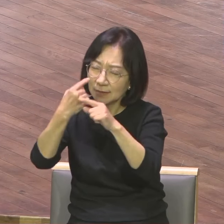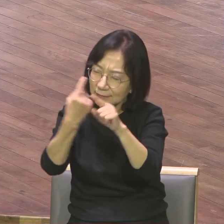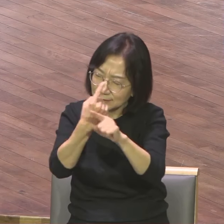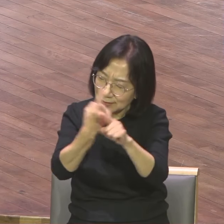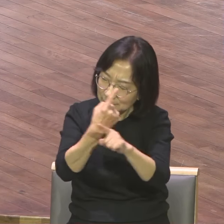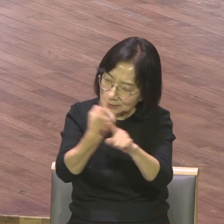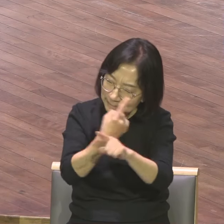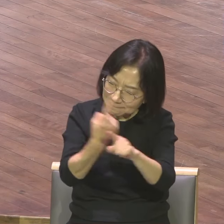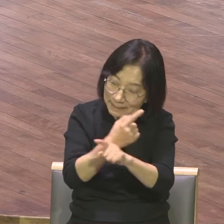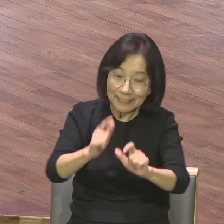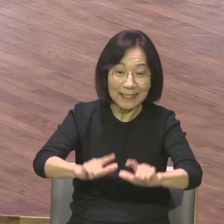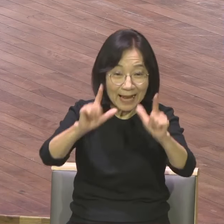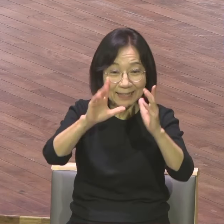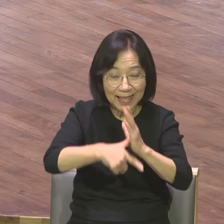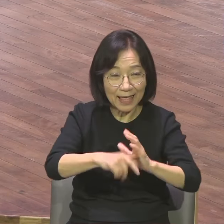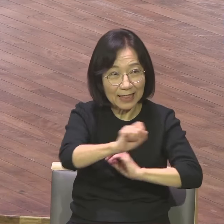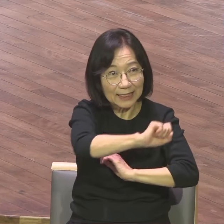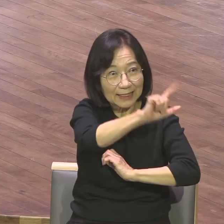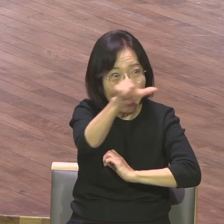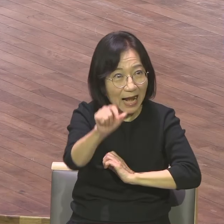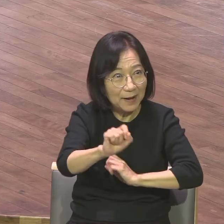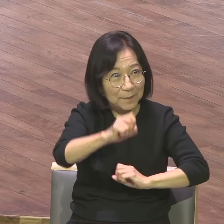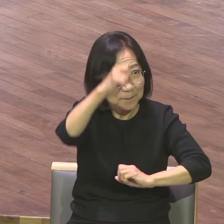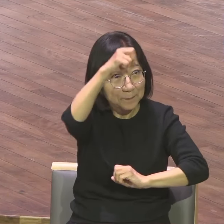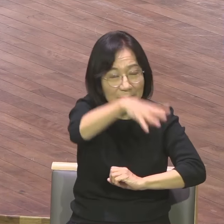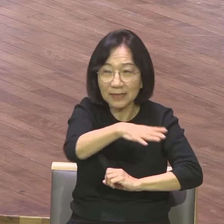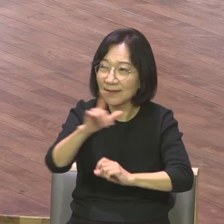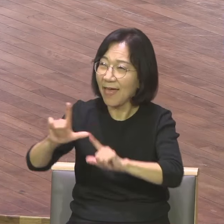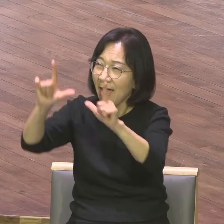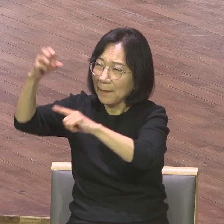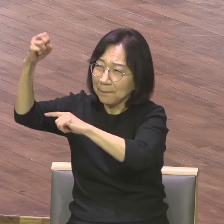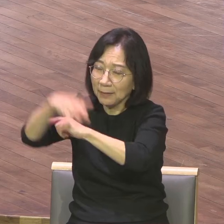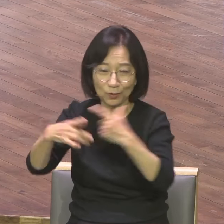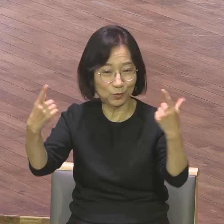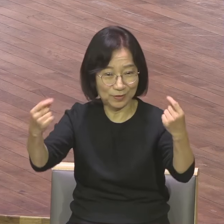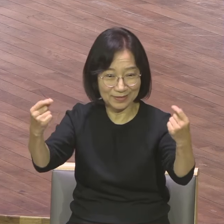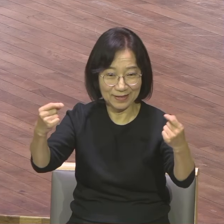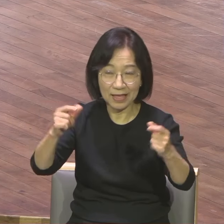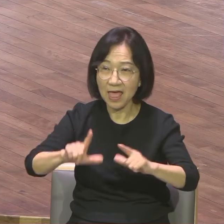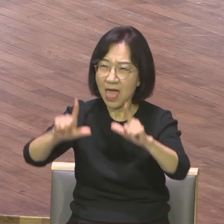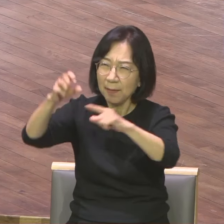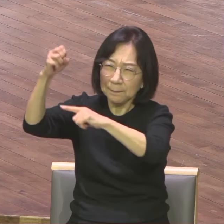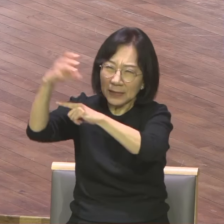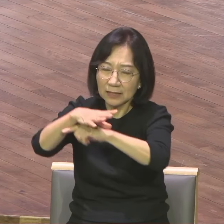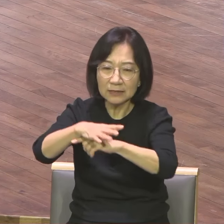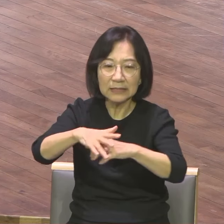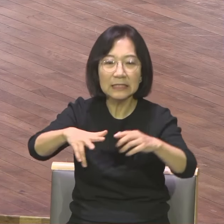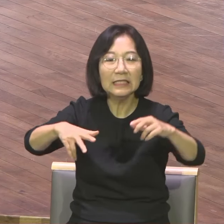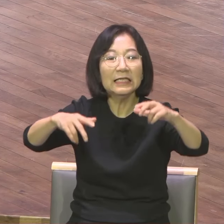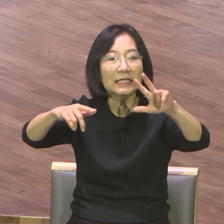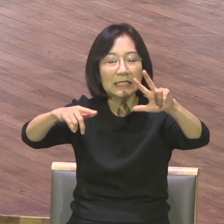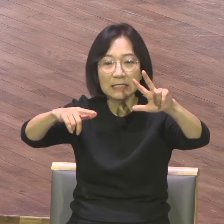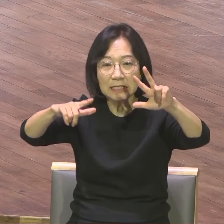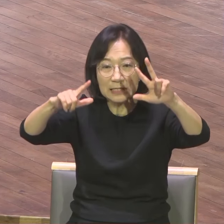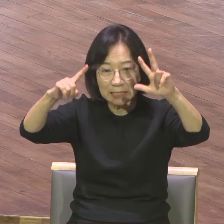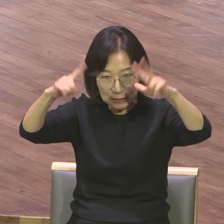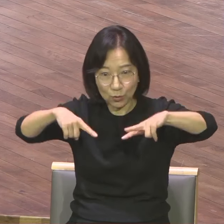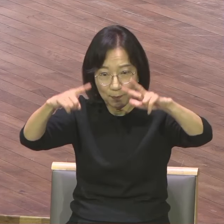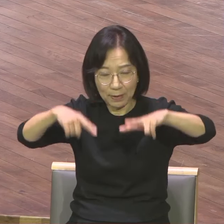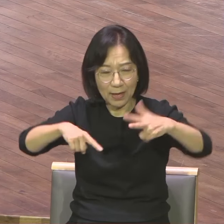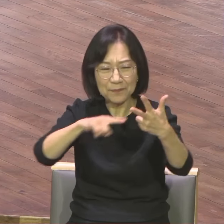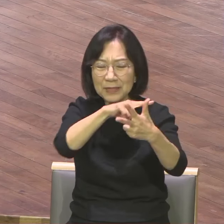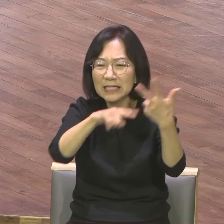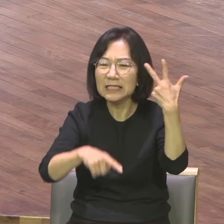날에는 달빛은 햇빛 같겠고 햇빛은 일곱 배가 되는 일곱 날의 빛과 같으리라고 언급하고 있습니다. 일곱이라는